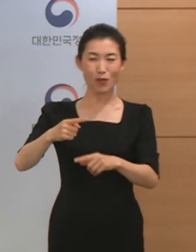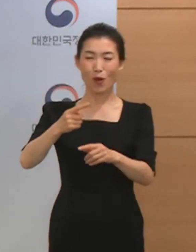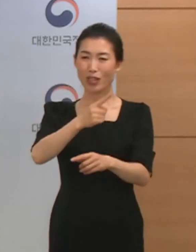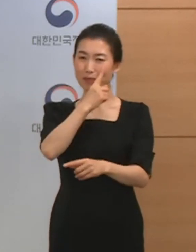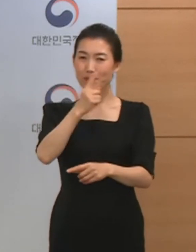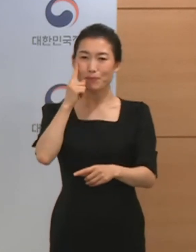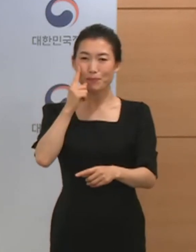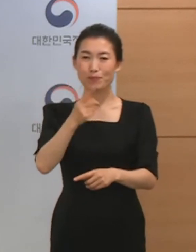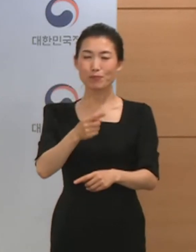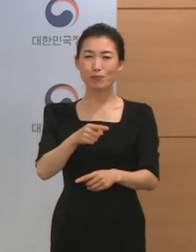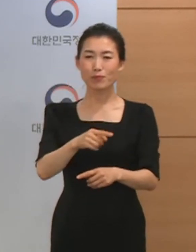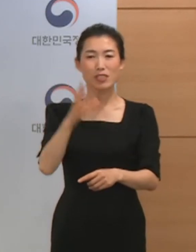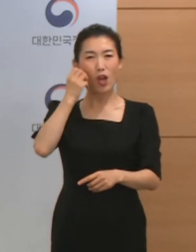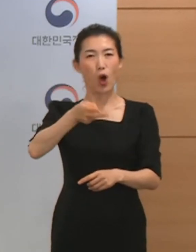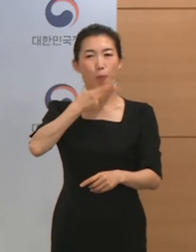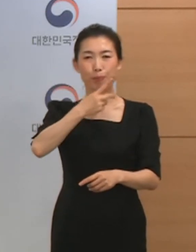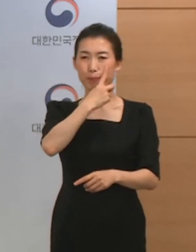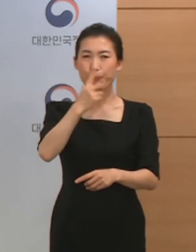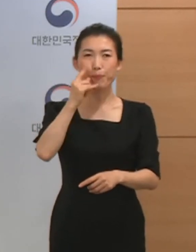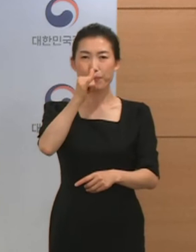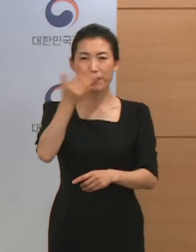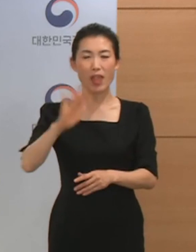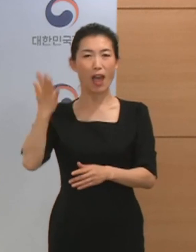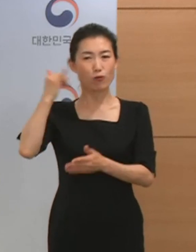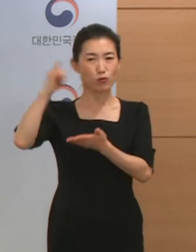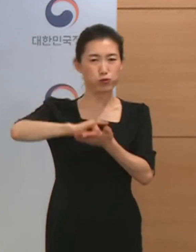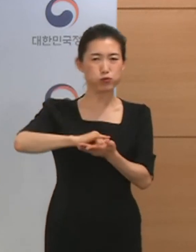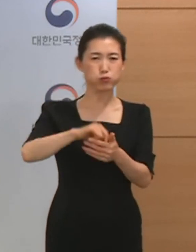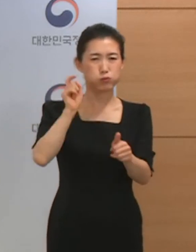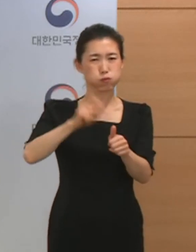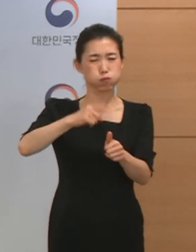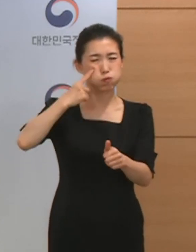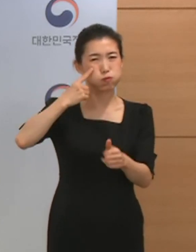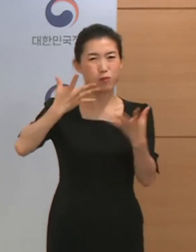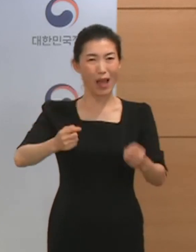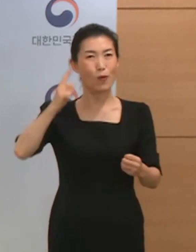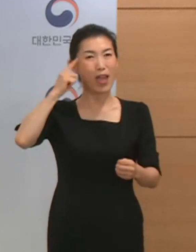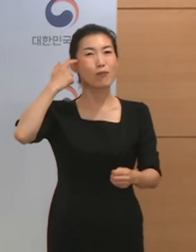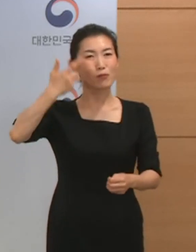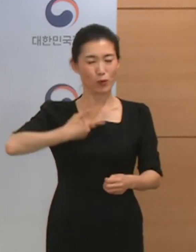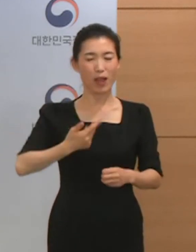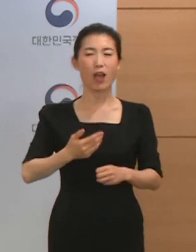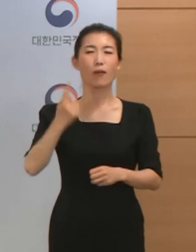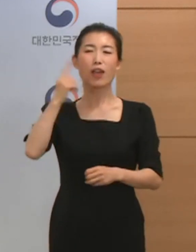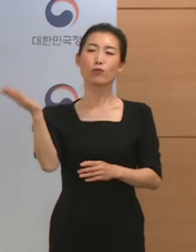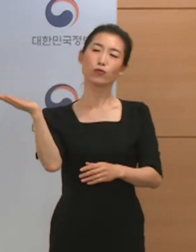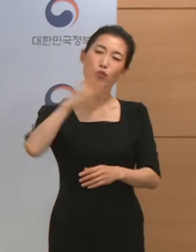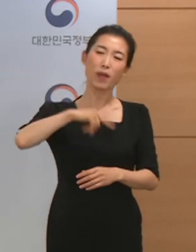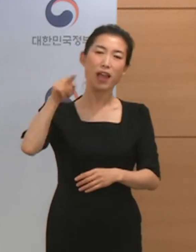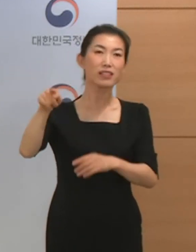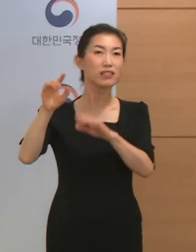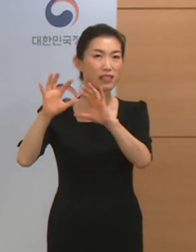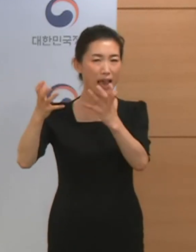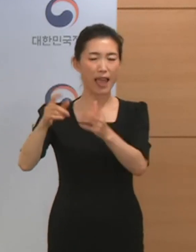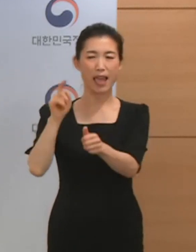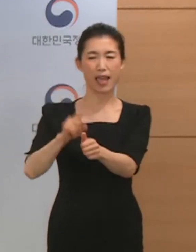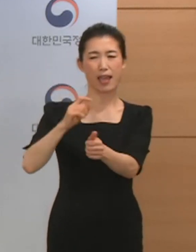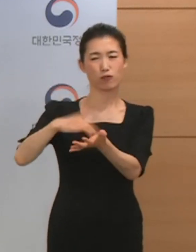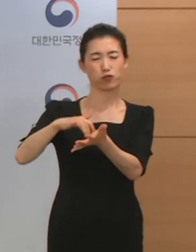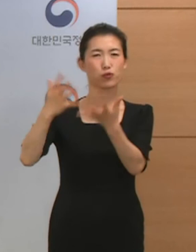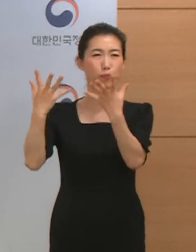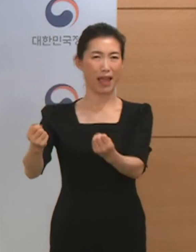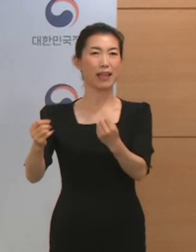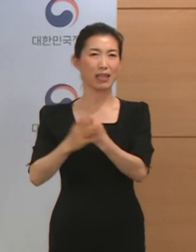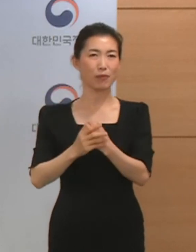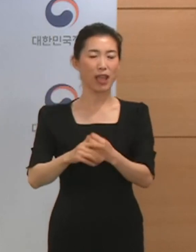국가에서의 유행 양상과 관계가 있다고 보입니다. 전 세계적으로 혹은 해당 국가에서 감염자가 증가하게 되면 잠복기 감염이나 아직